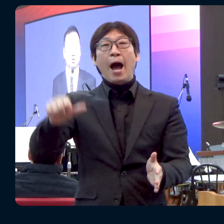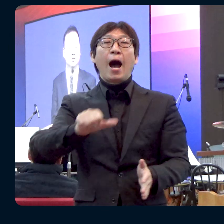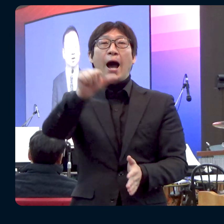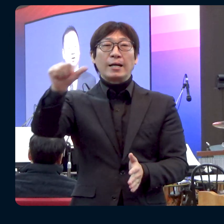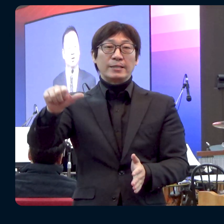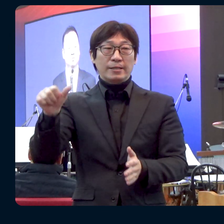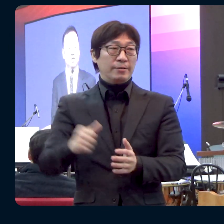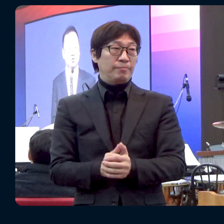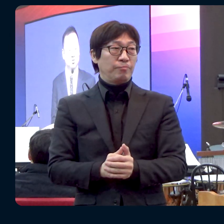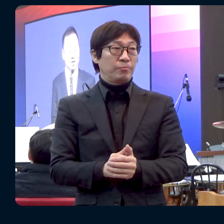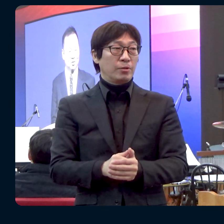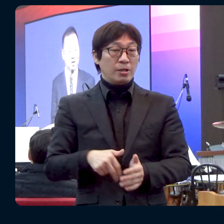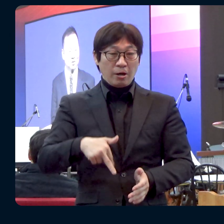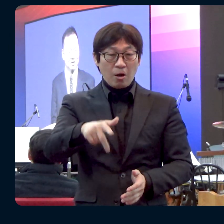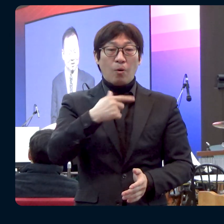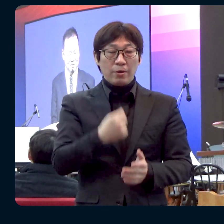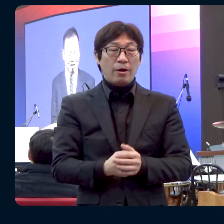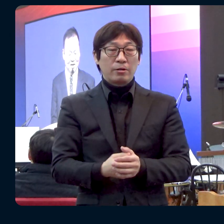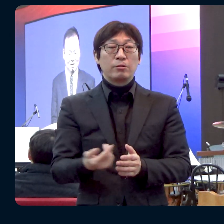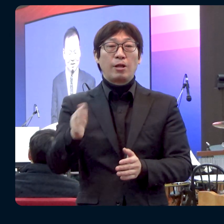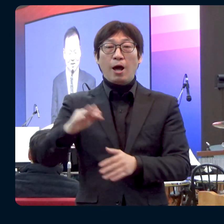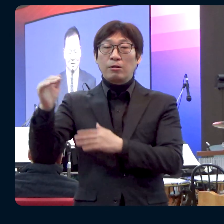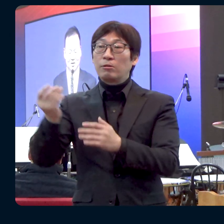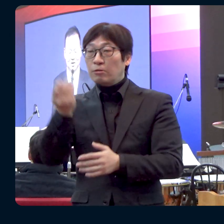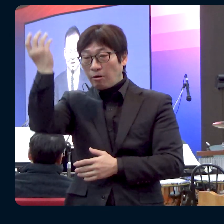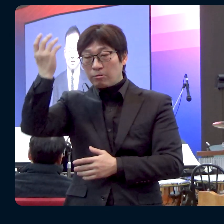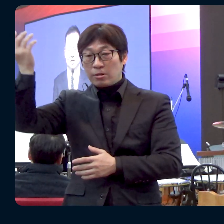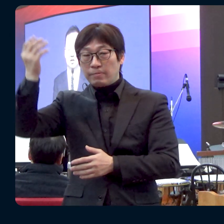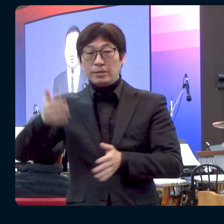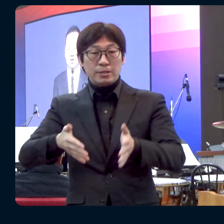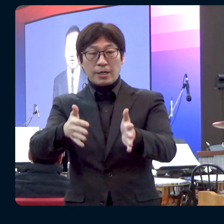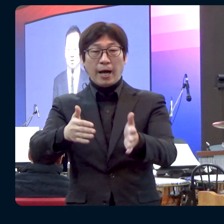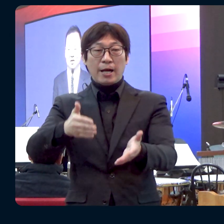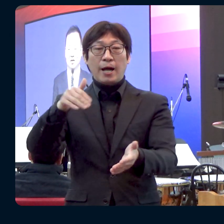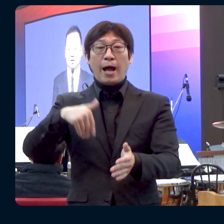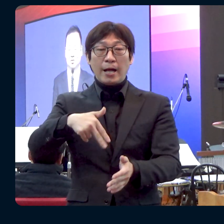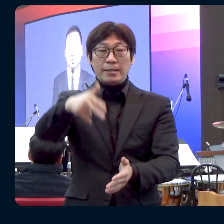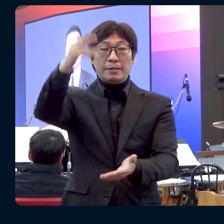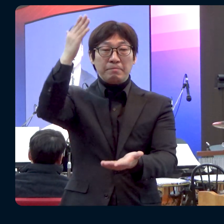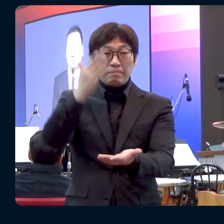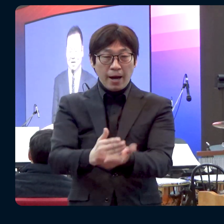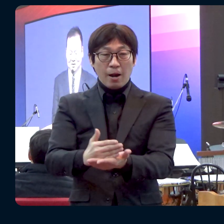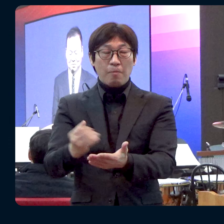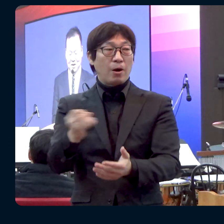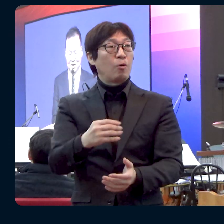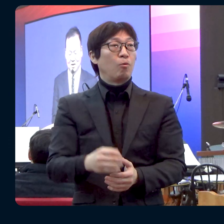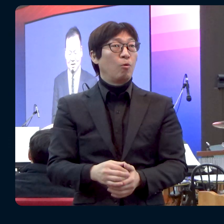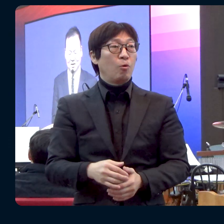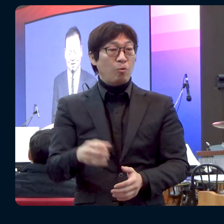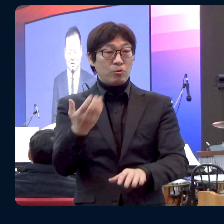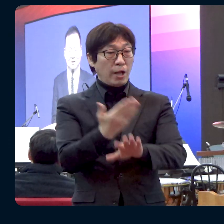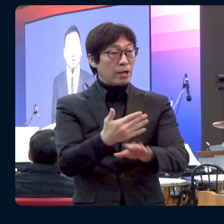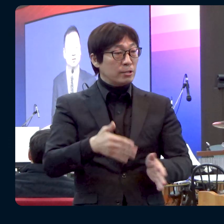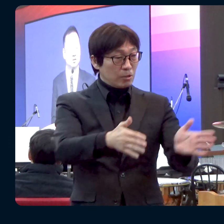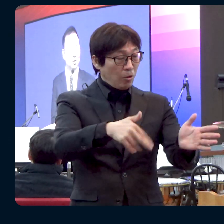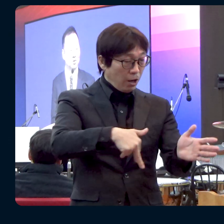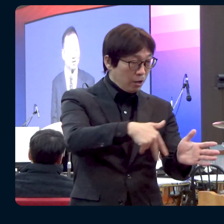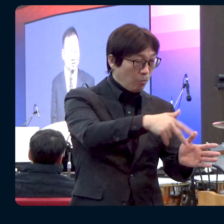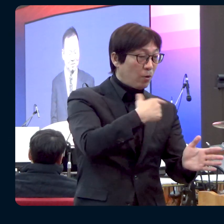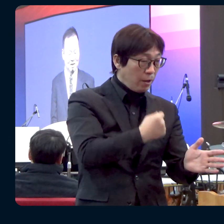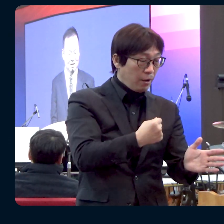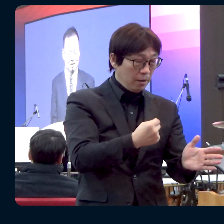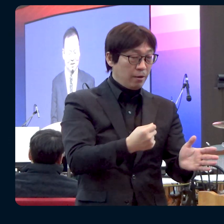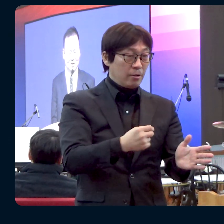길을 바꾸어서 비두니아로 가고자 했습니다. 그러나 예수의 영이 또 길을 막았습니다. 그래서